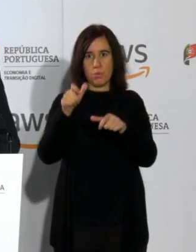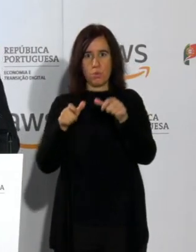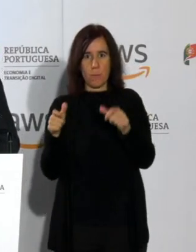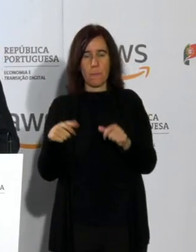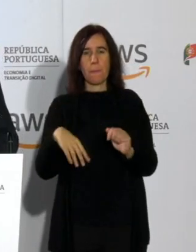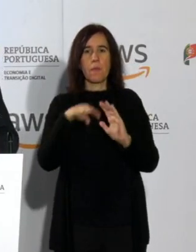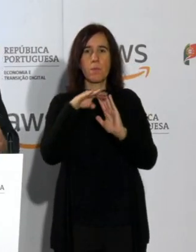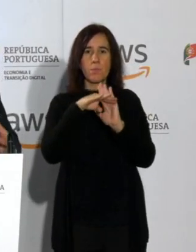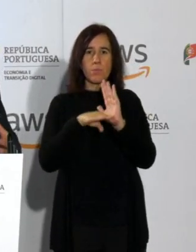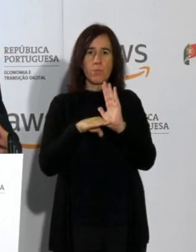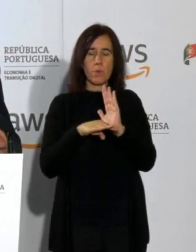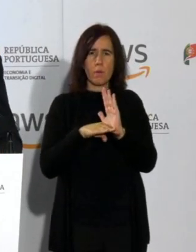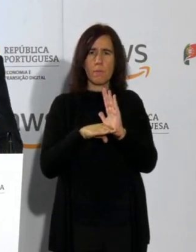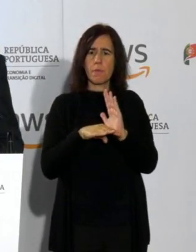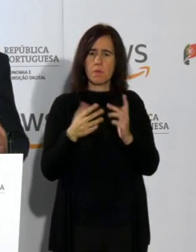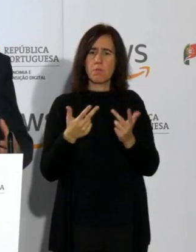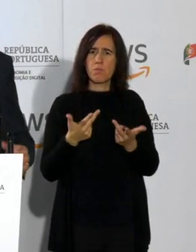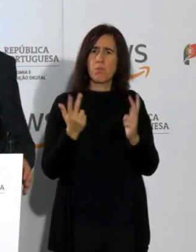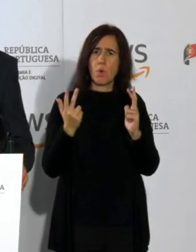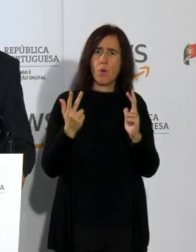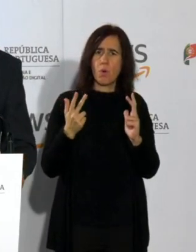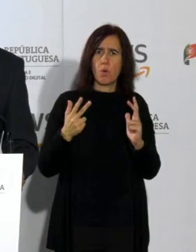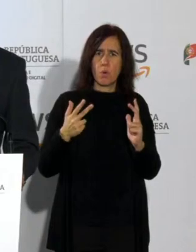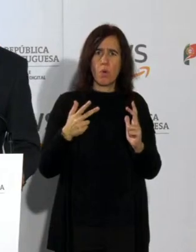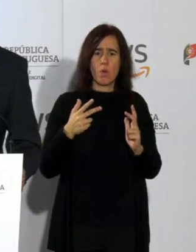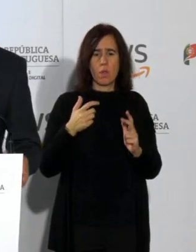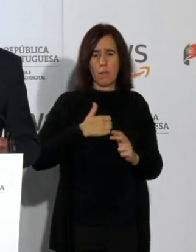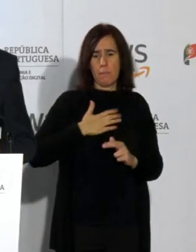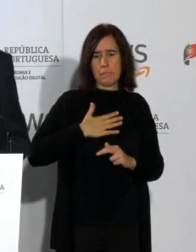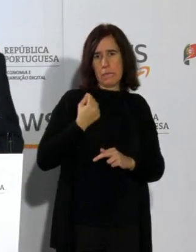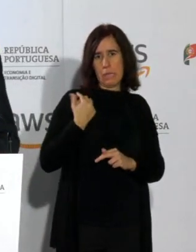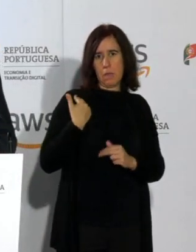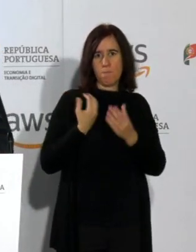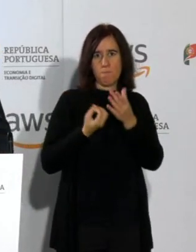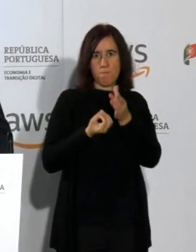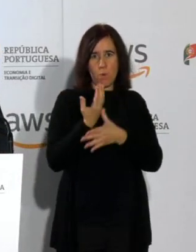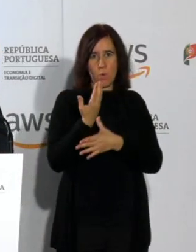de disponibilização às nossas startups de